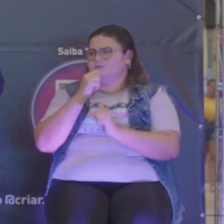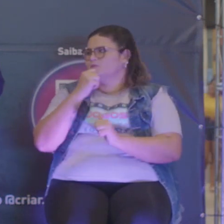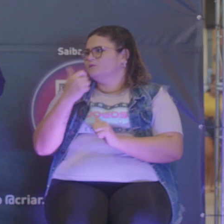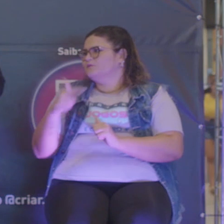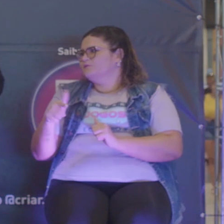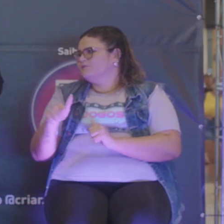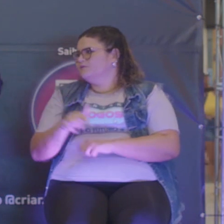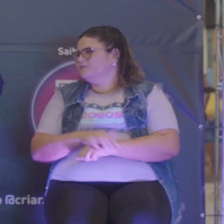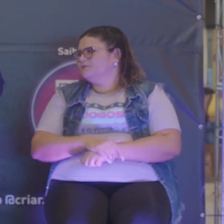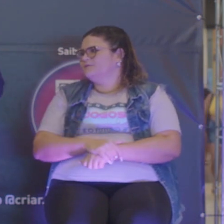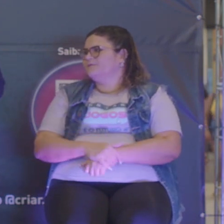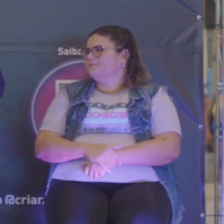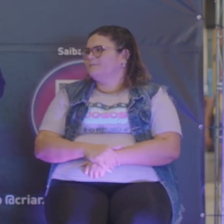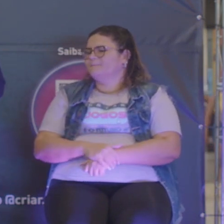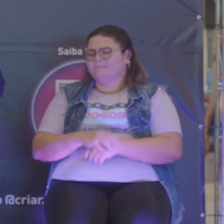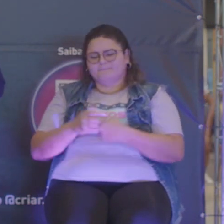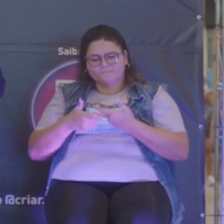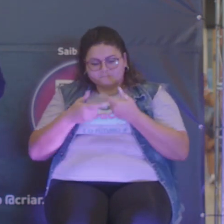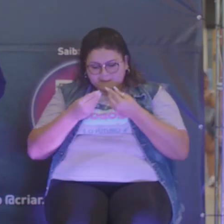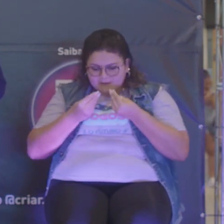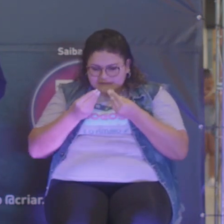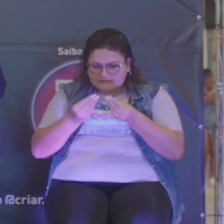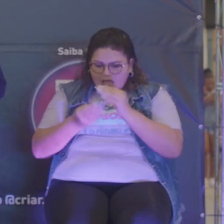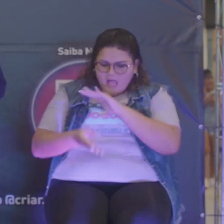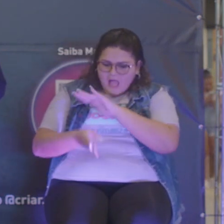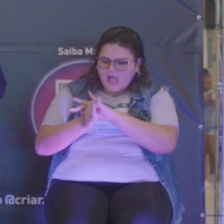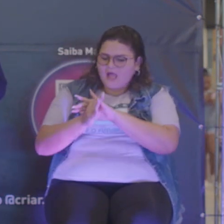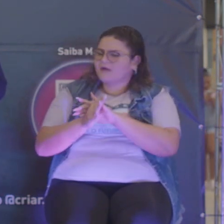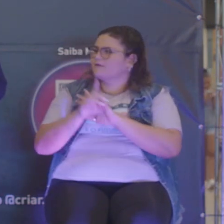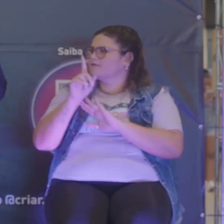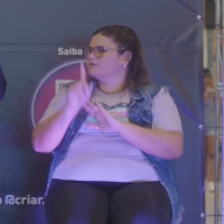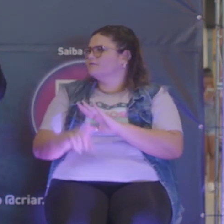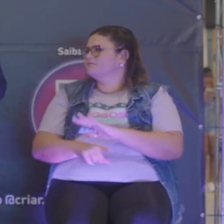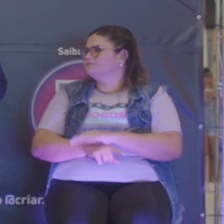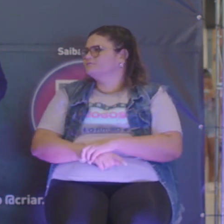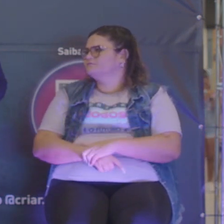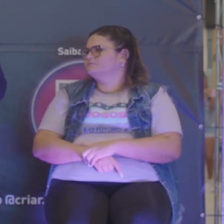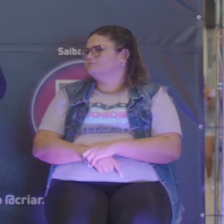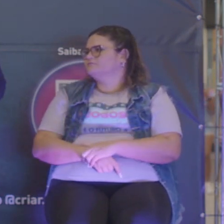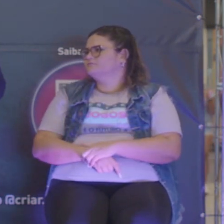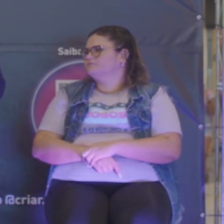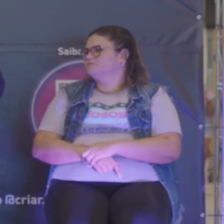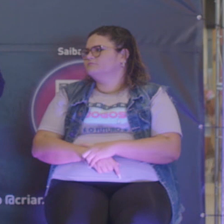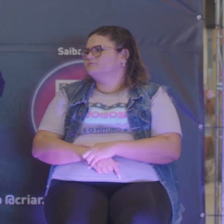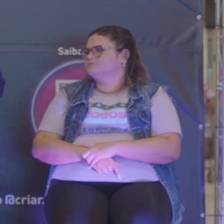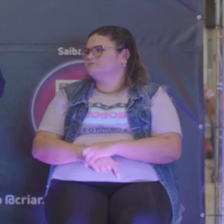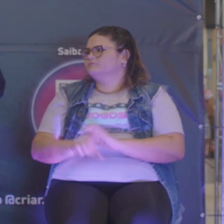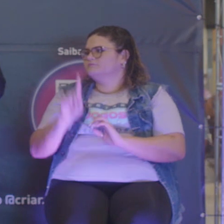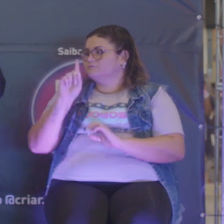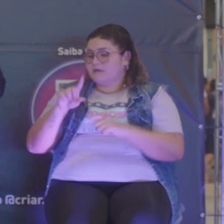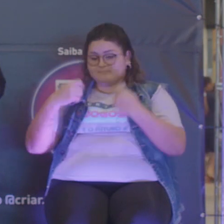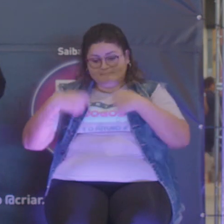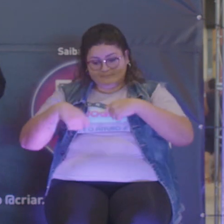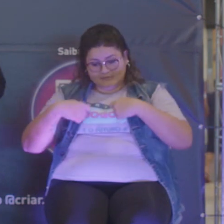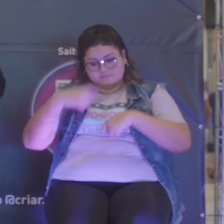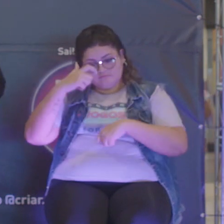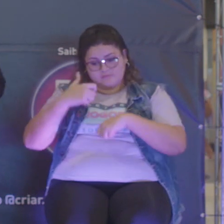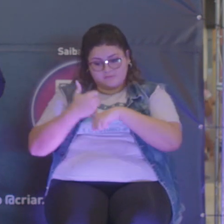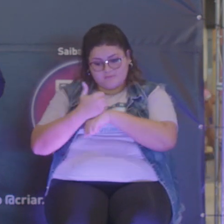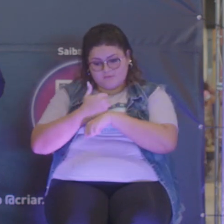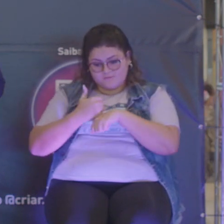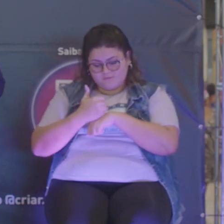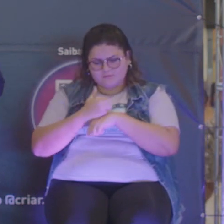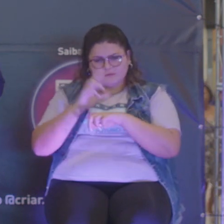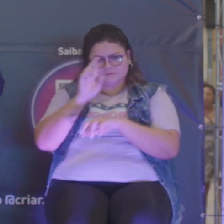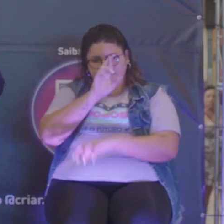Tipo, te dá o selo de qualidade. A ranked te dá esse selo de qualidade para quem é atleta, né? Que eu tô falando para quem precisa ser atleta. Existem olheiros